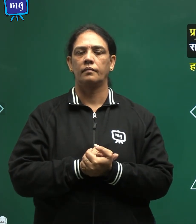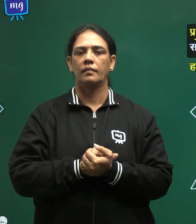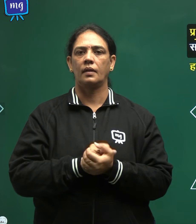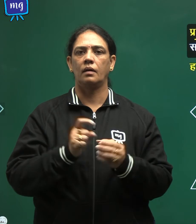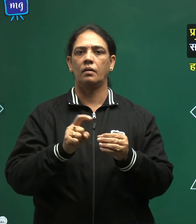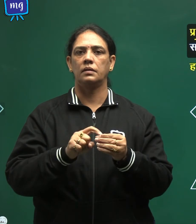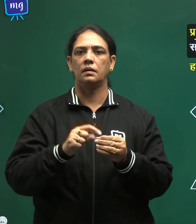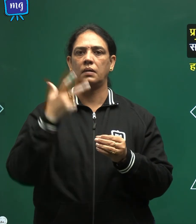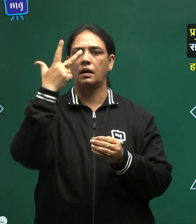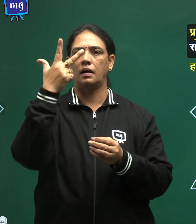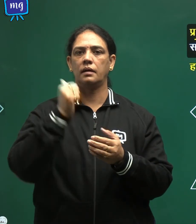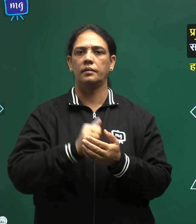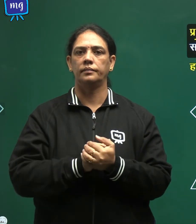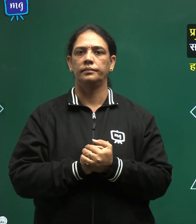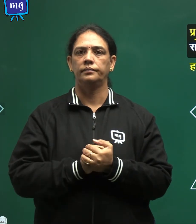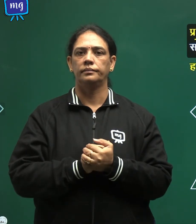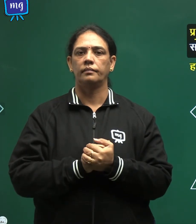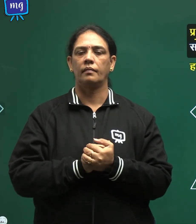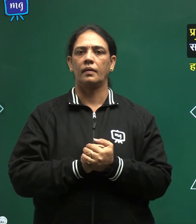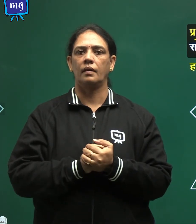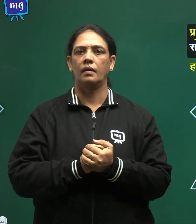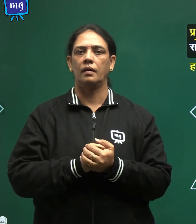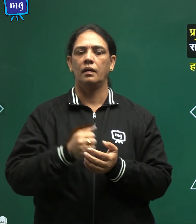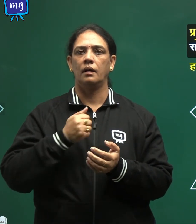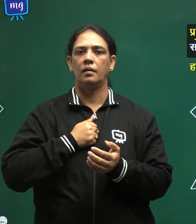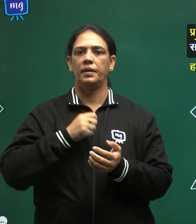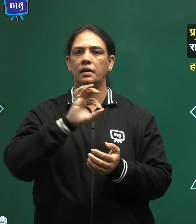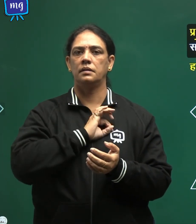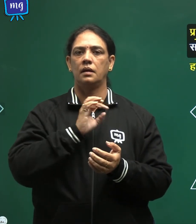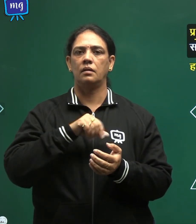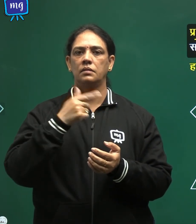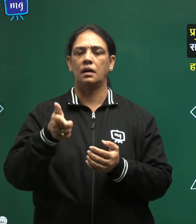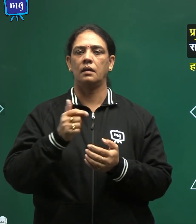प्रश्न नंबर 8, अपनी इच्छा अनुसार